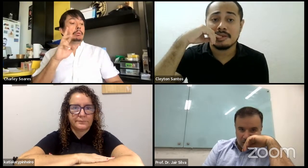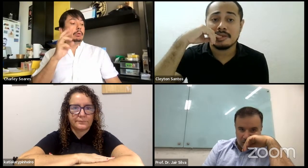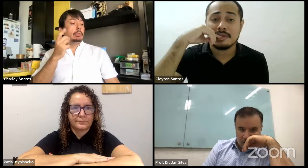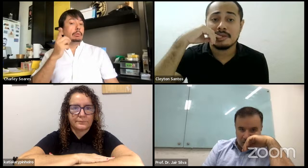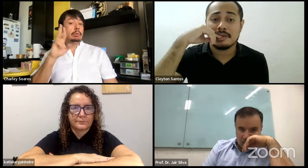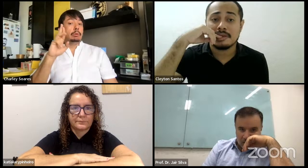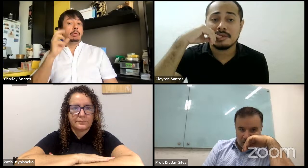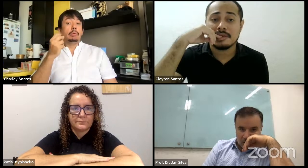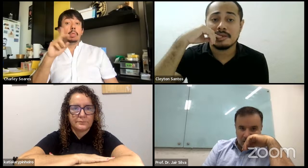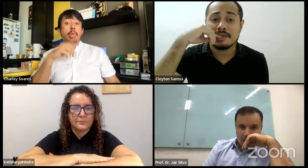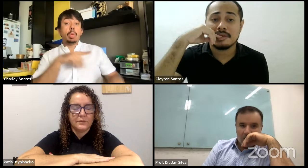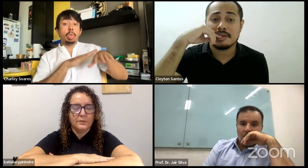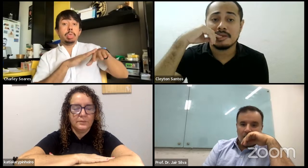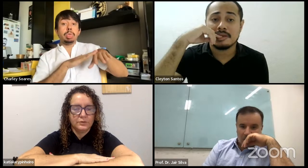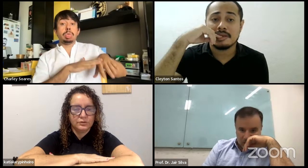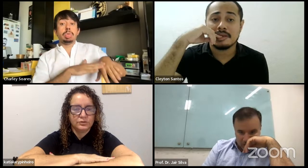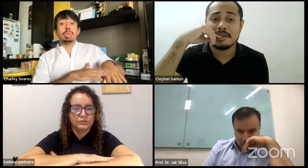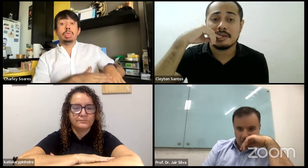mudando.